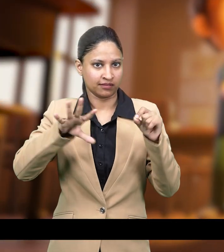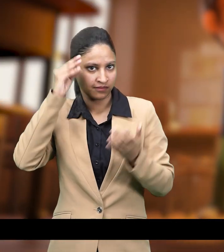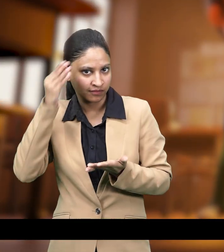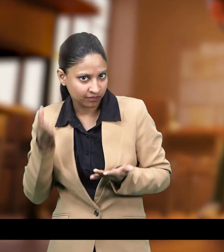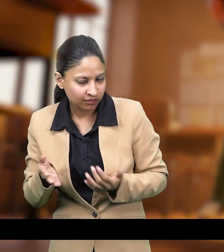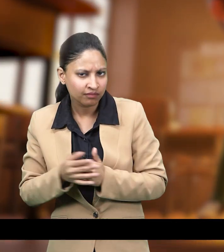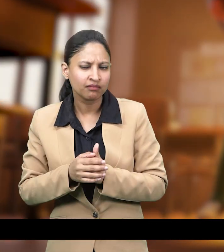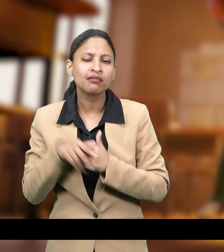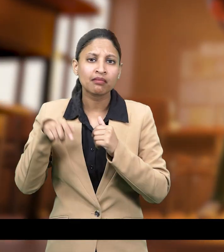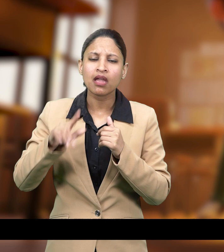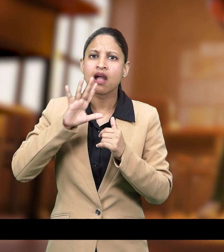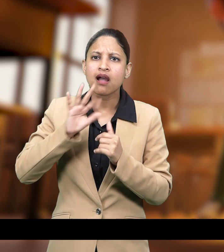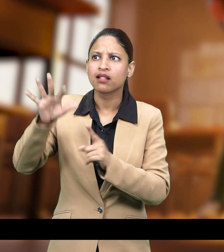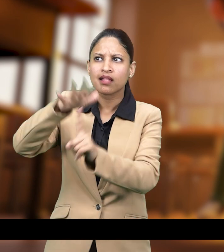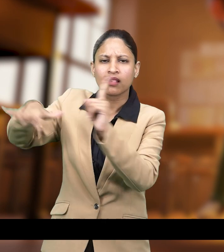आयताचे क्षेत्रफळ